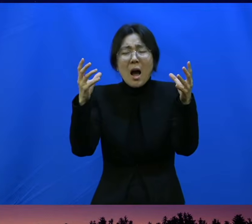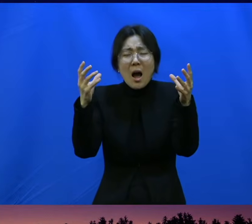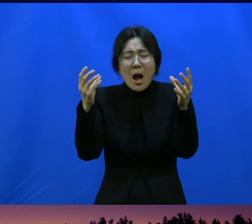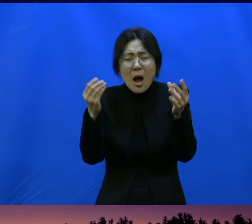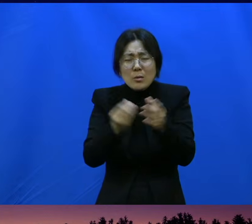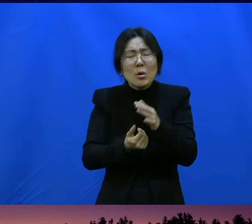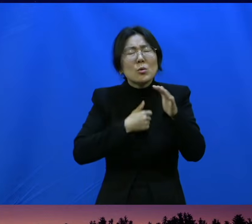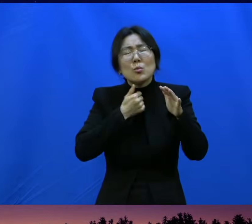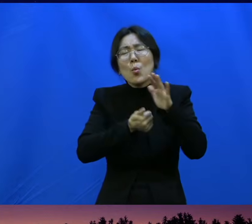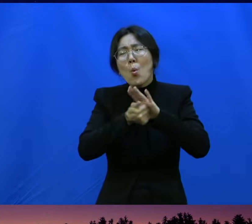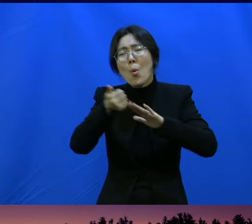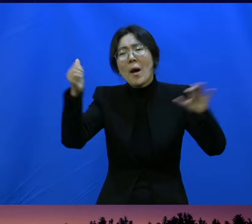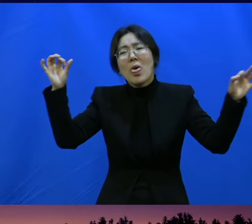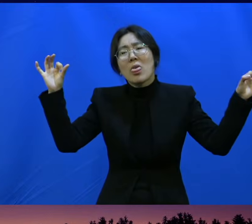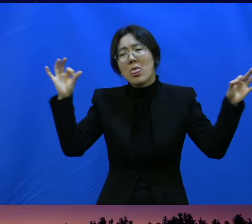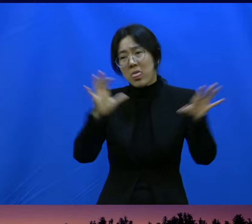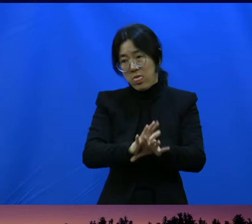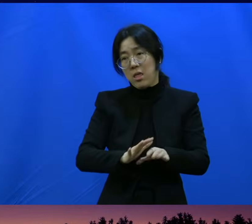겁니다.